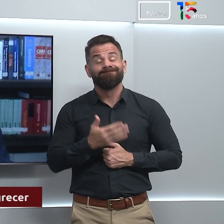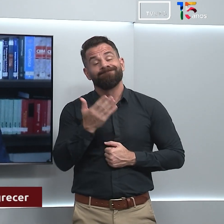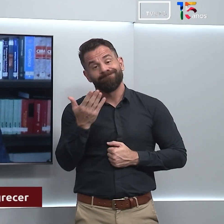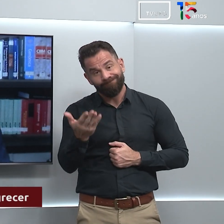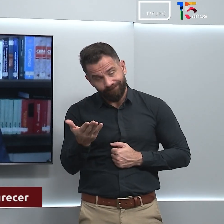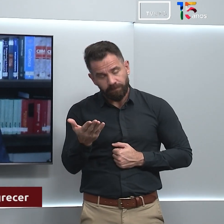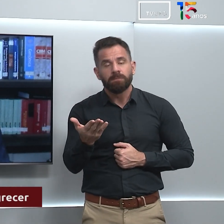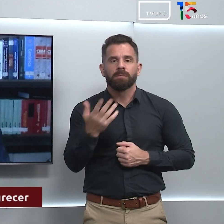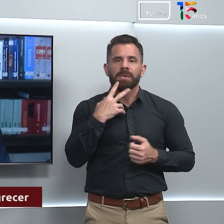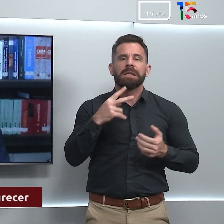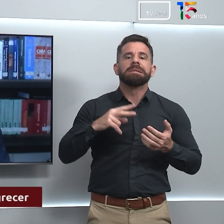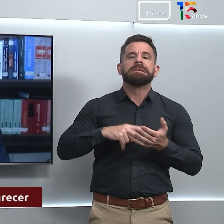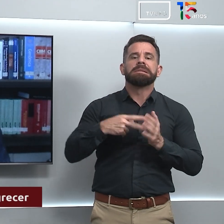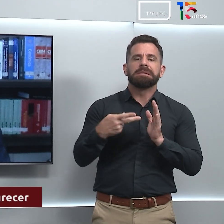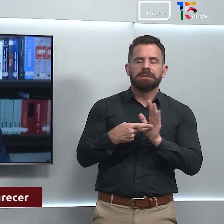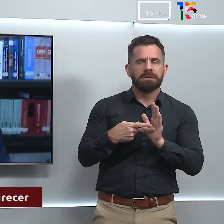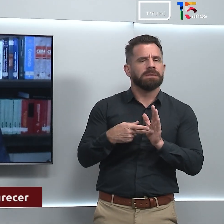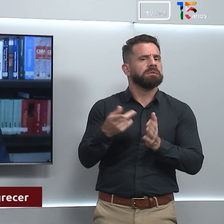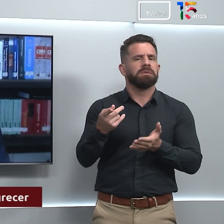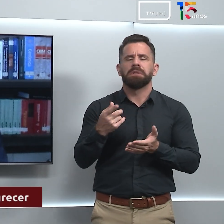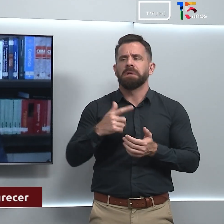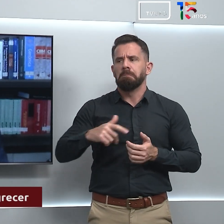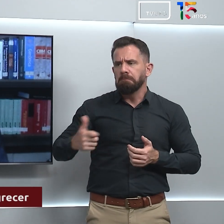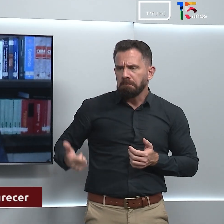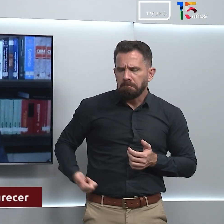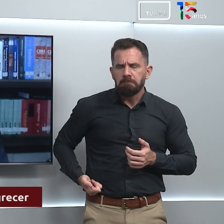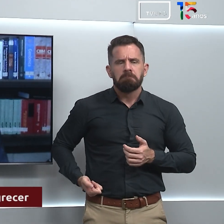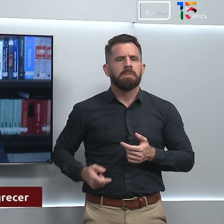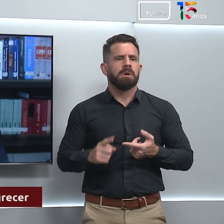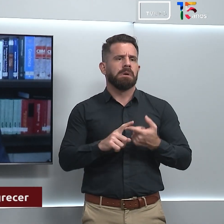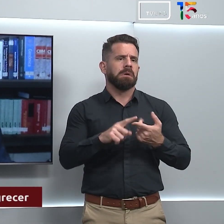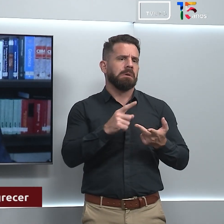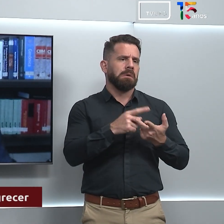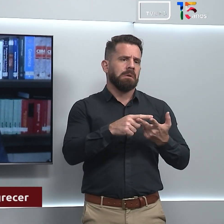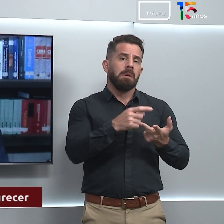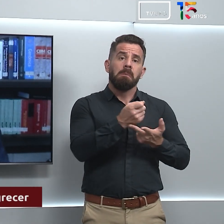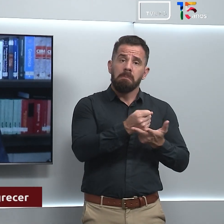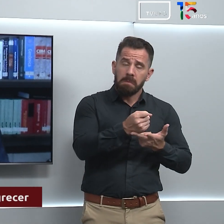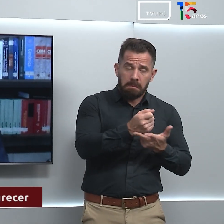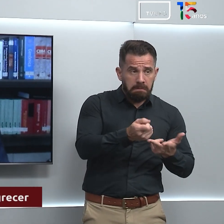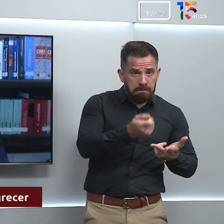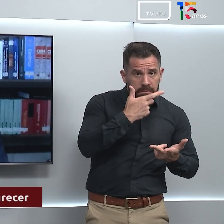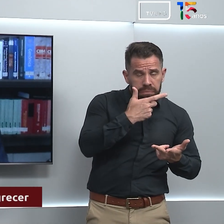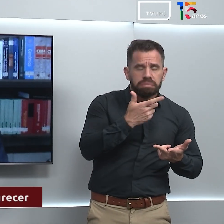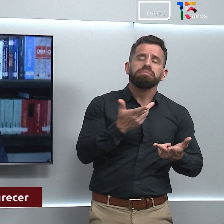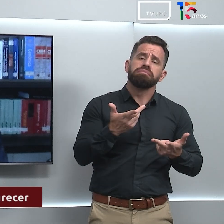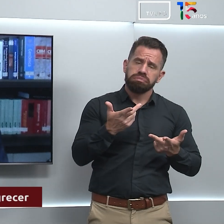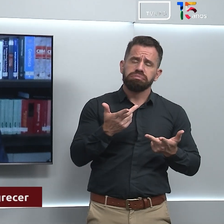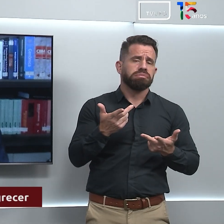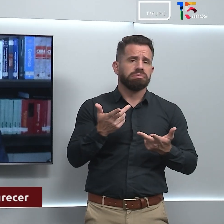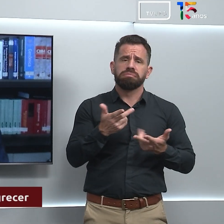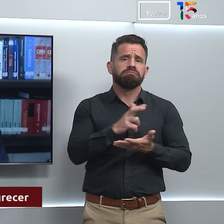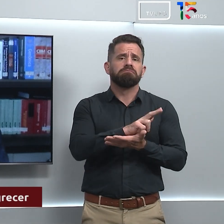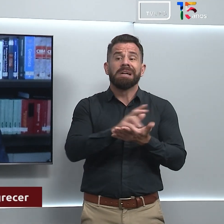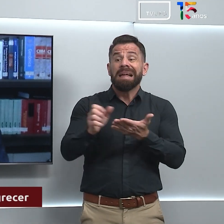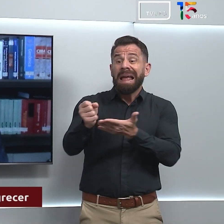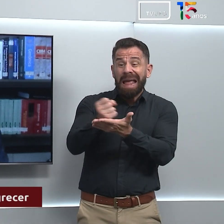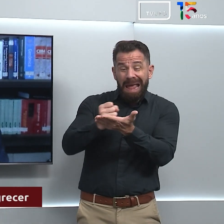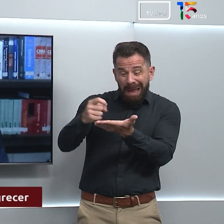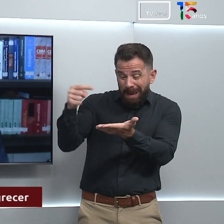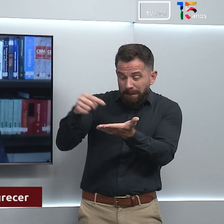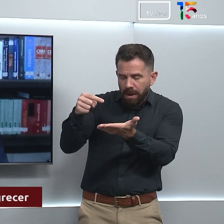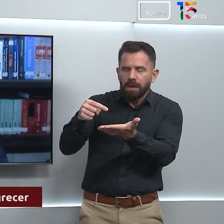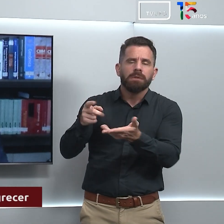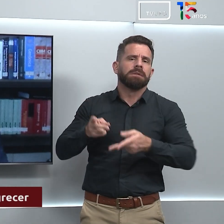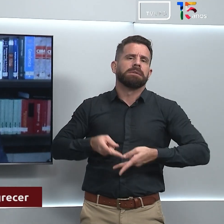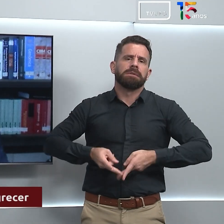os medicamentos, quer sejam injetáveis, quer seja via oral, efetivamente eles têm as suas indicações e